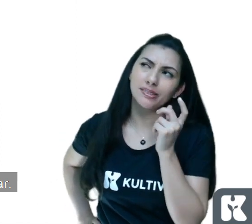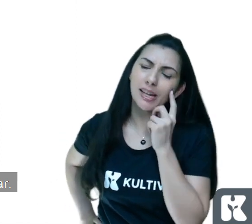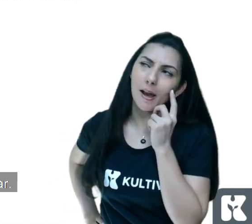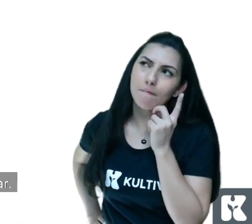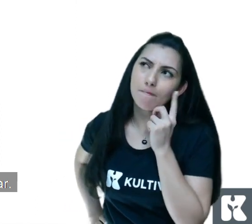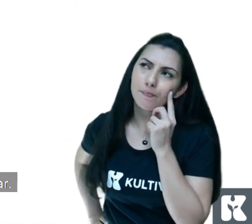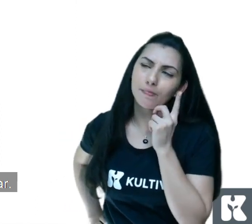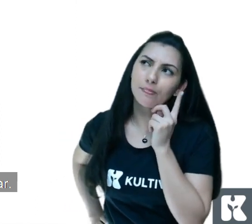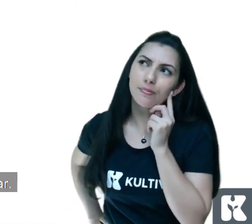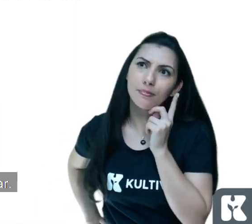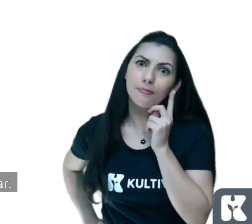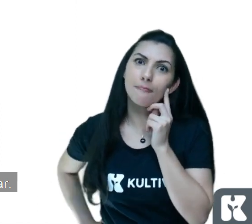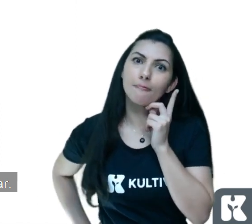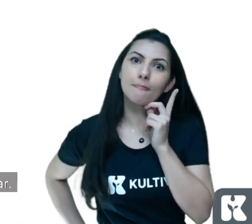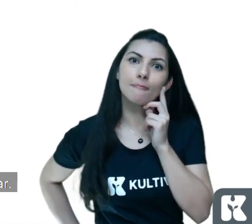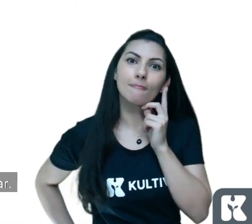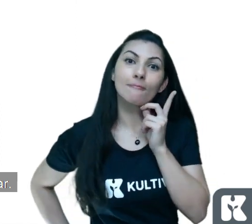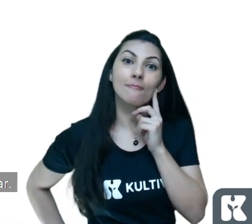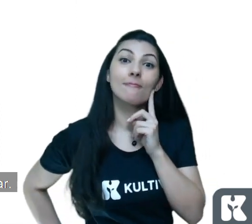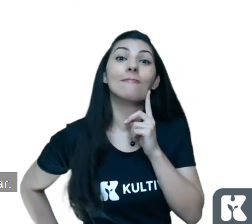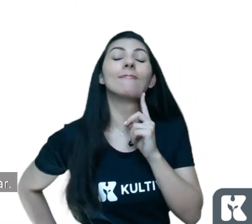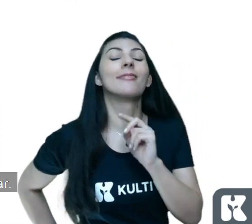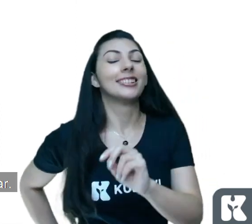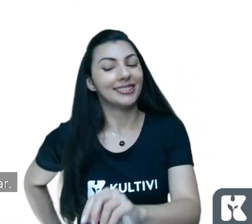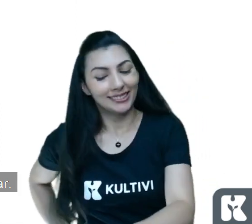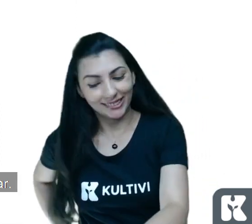Vamos pensar.